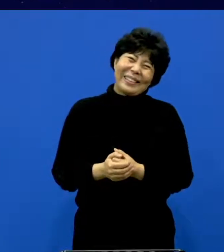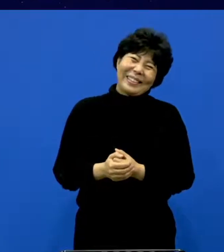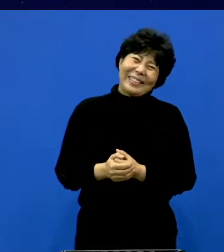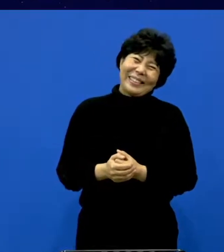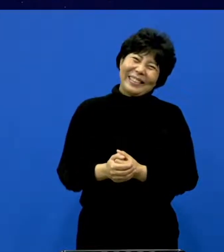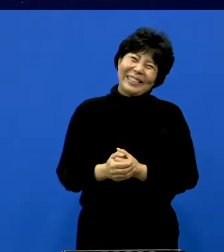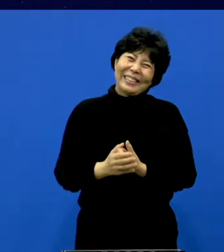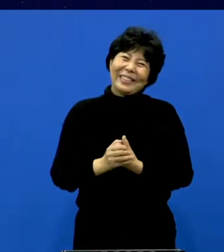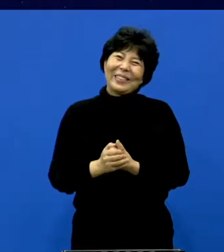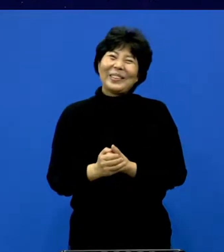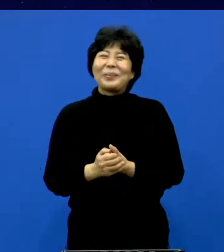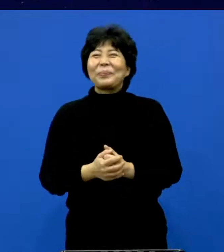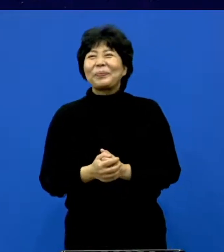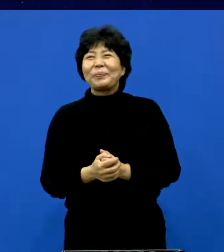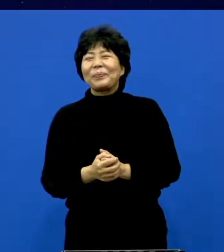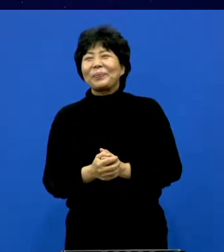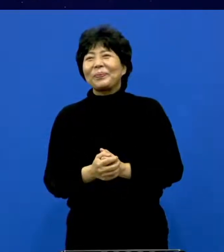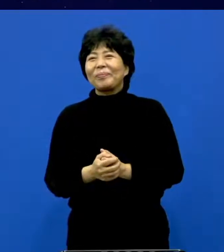거예요.